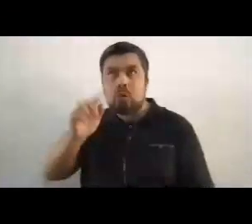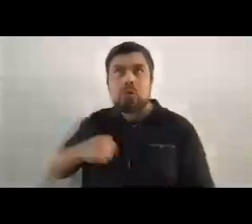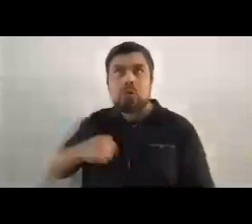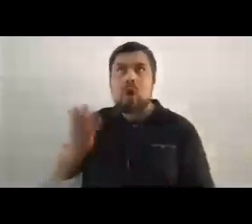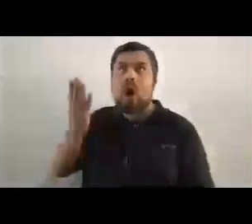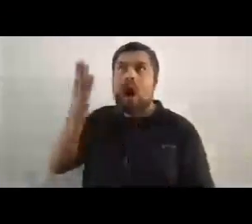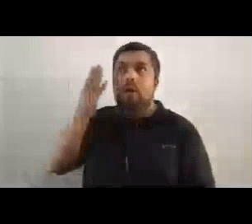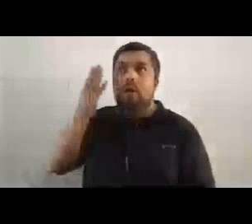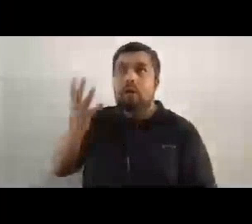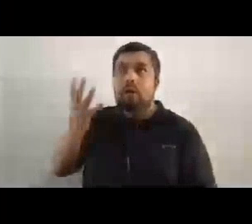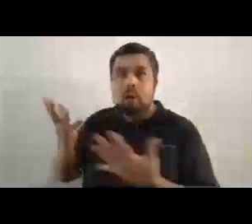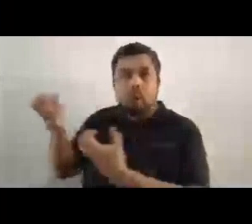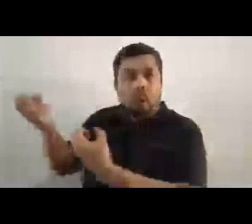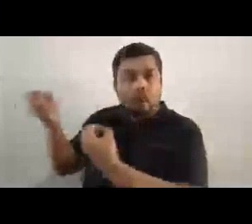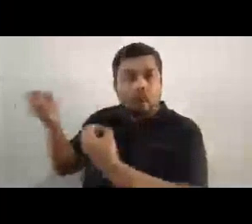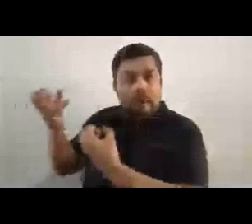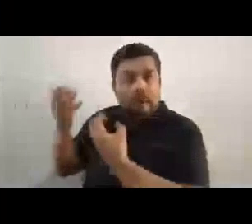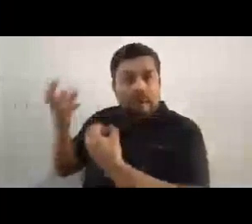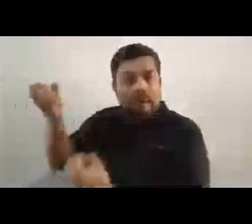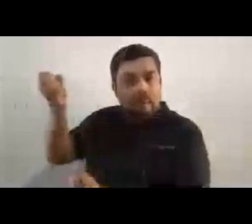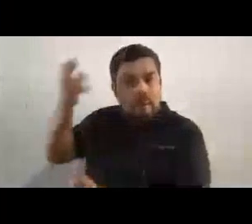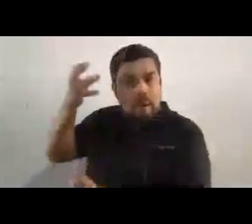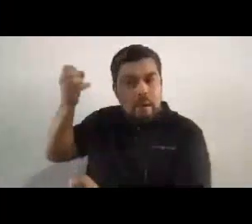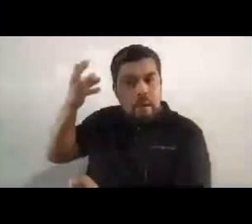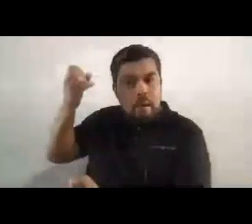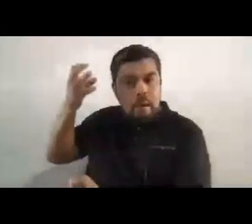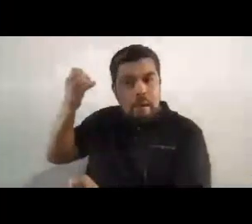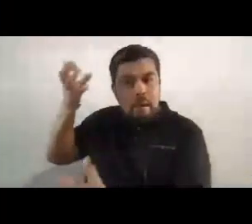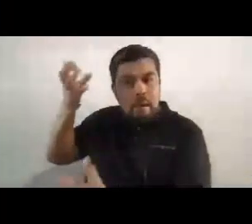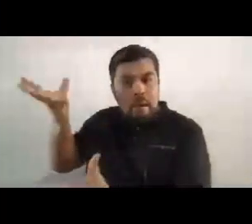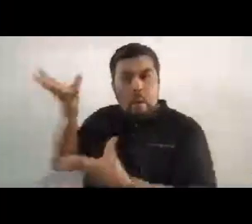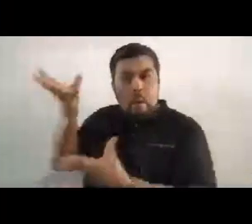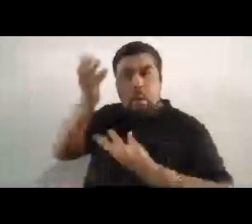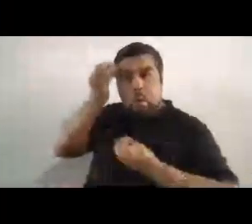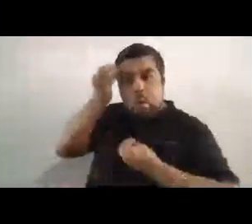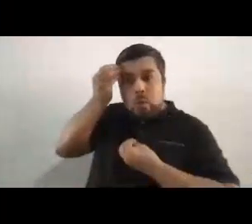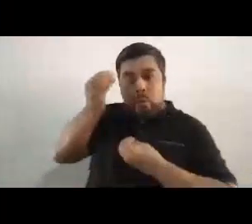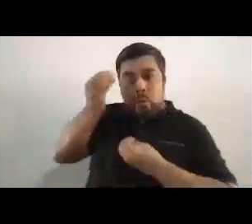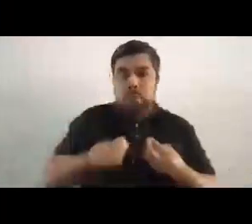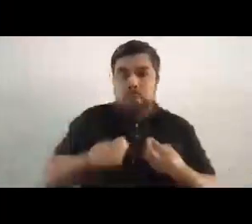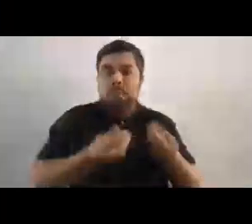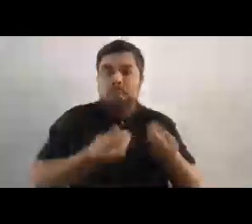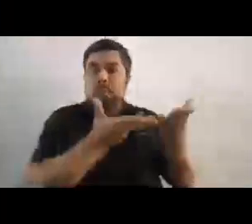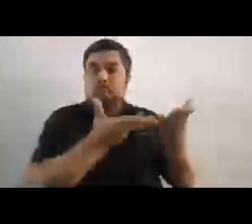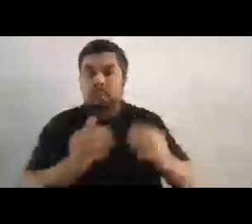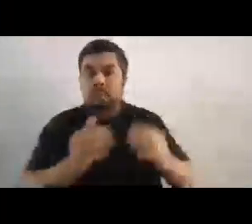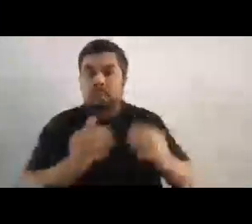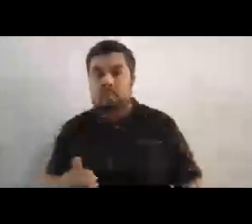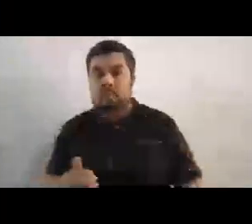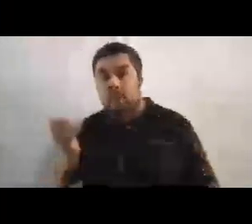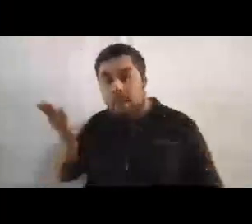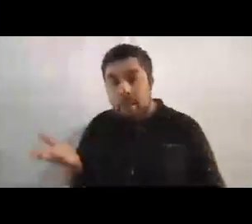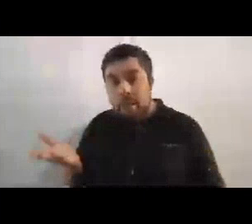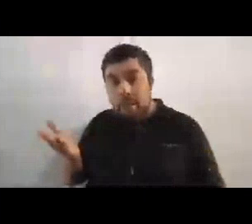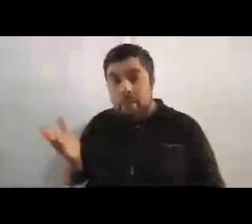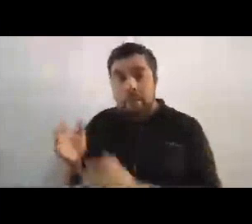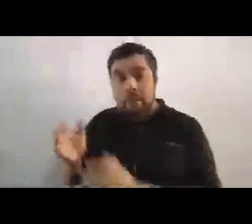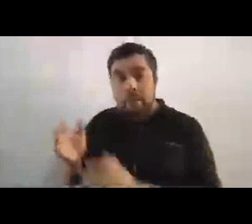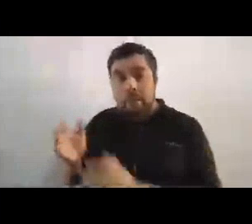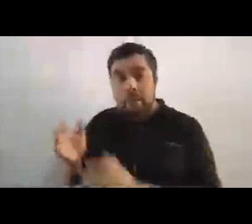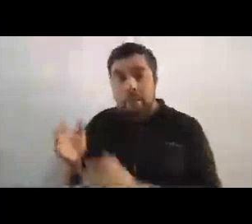ya sea a través de la lengua de señas, aquellos más jóvenes o aquellos que tenían más